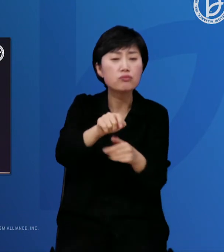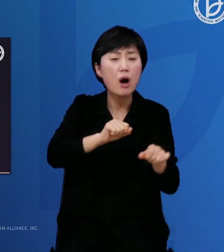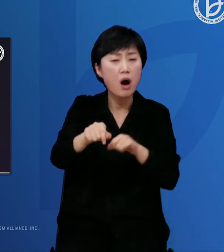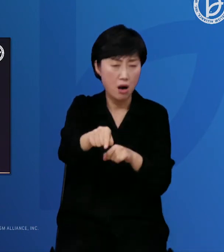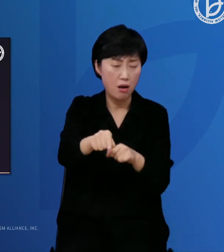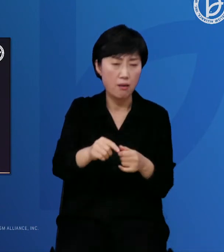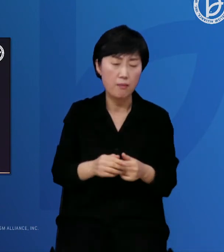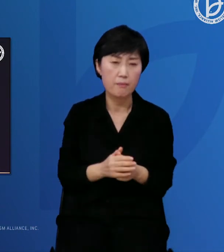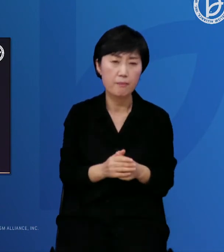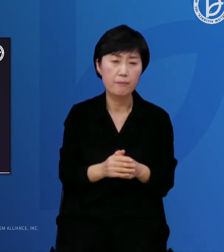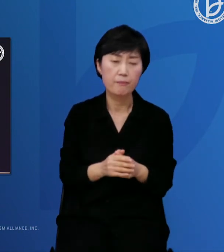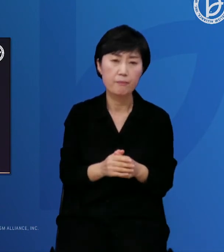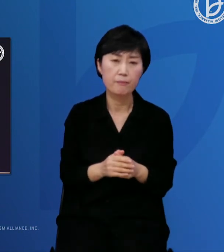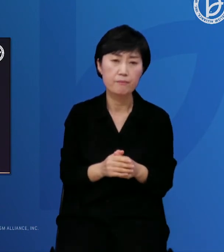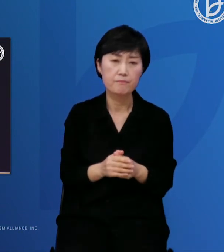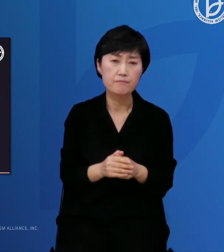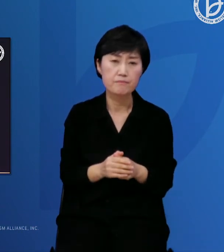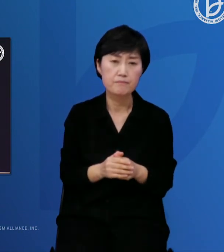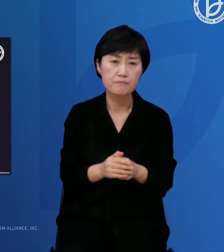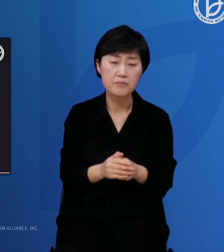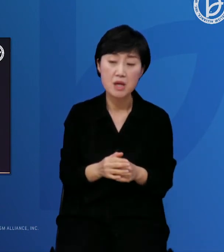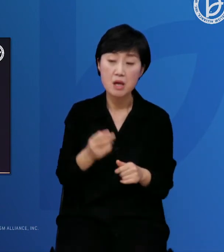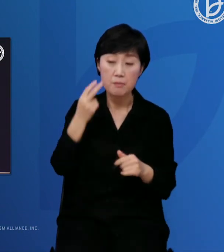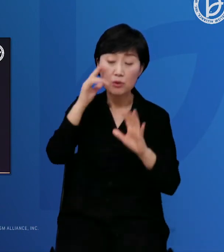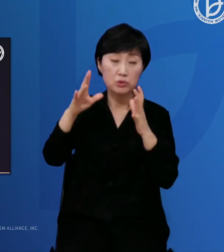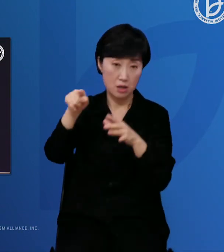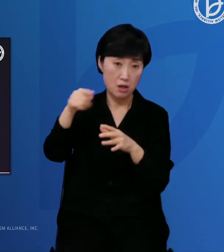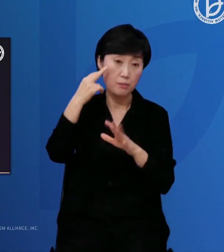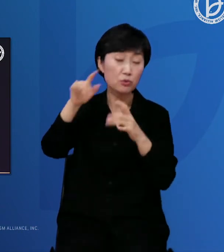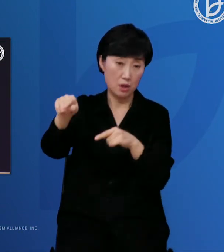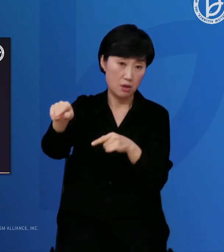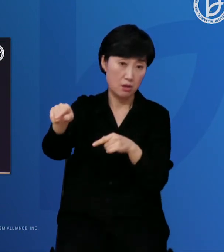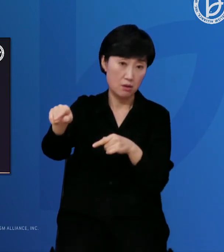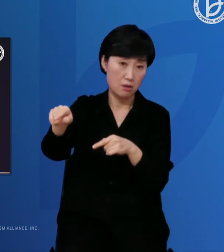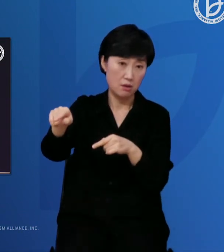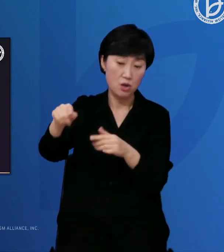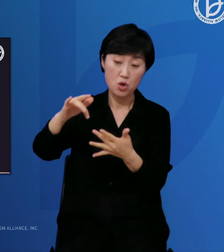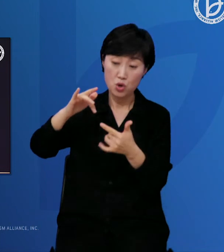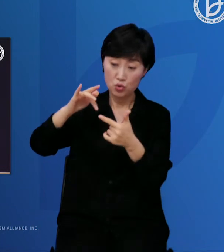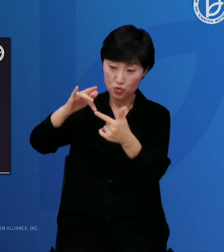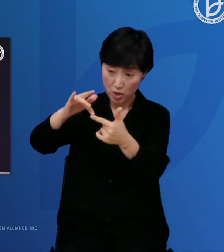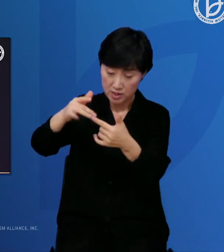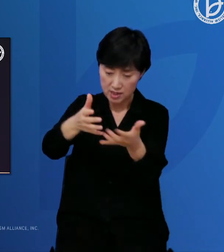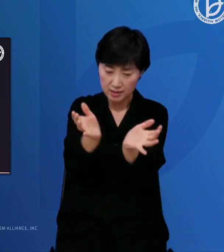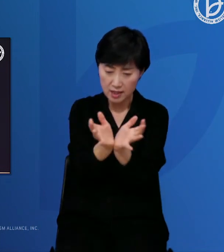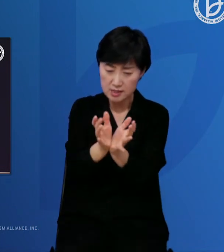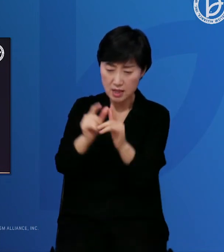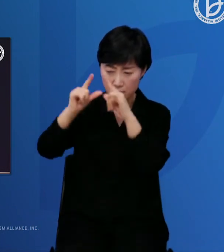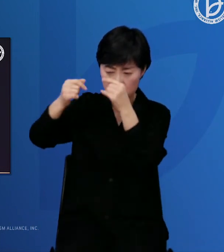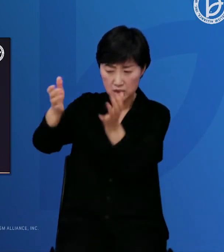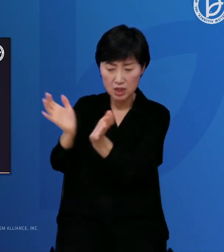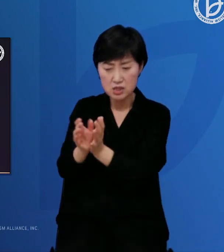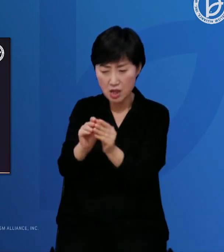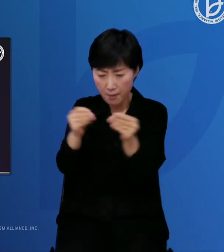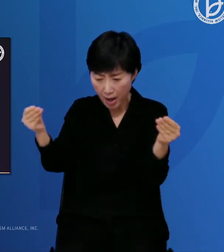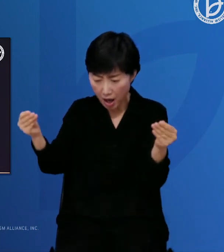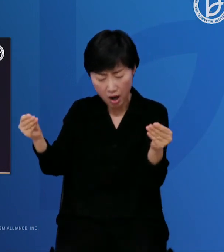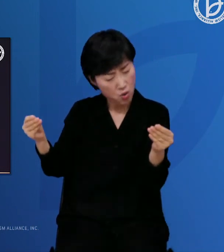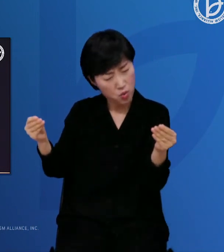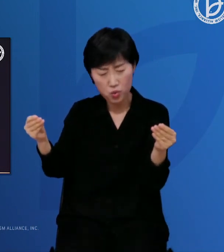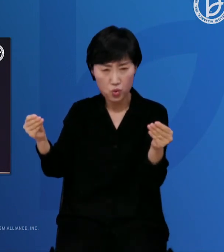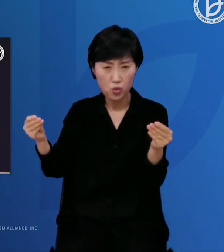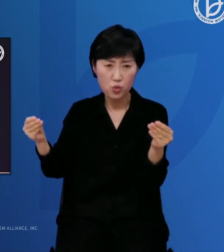evil spirits to come into them. 그 선진국 미국에서요. In that mighty nation, the advanced country of the 놀라운 United States. 일입니다. How astonishing is